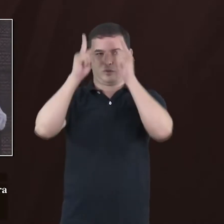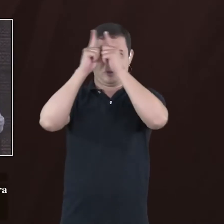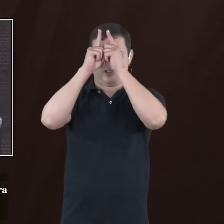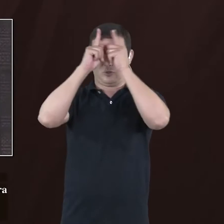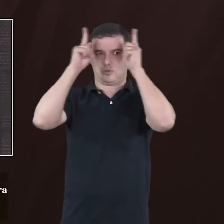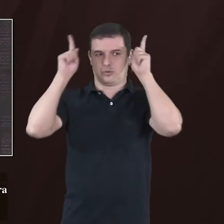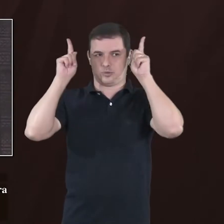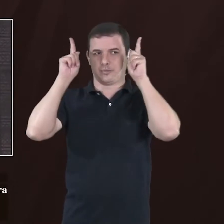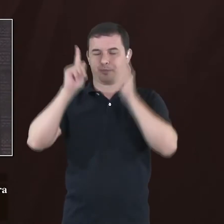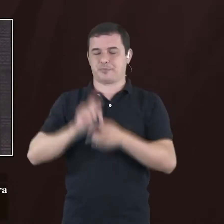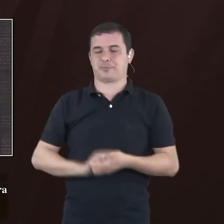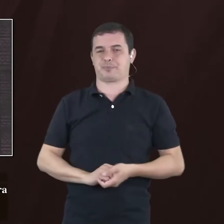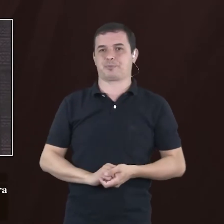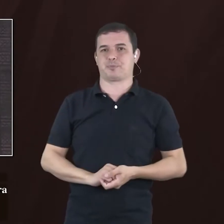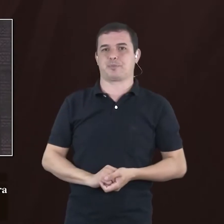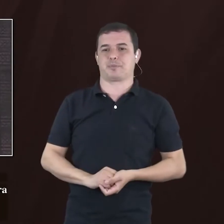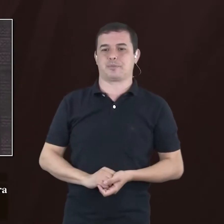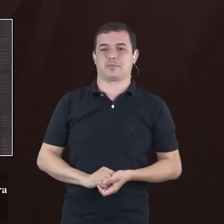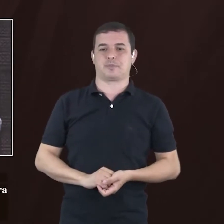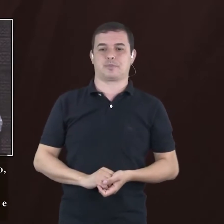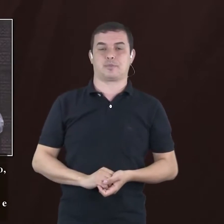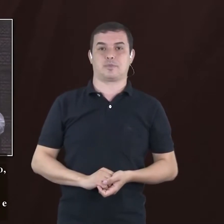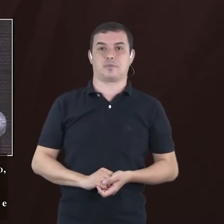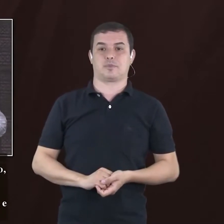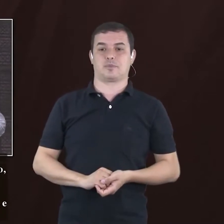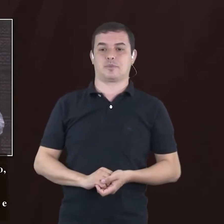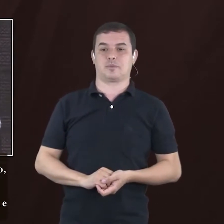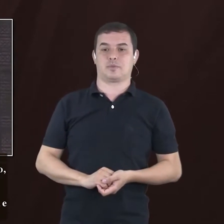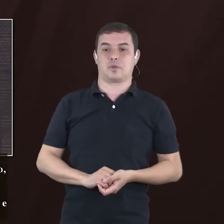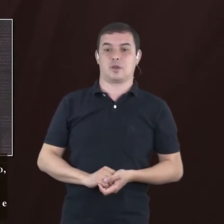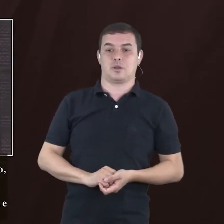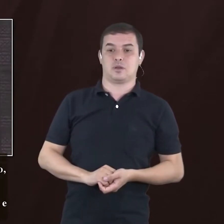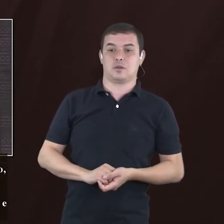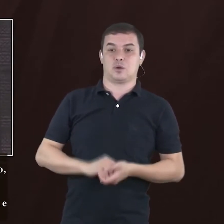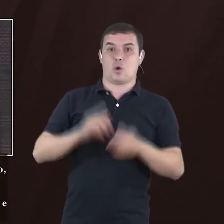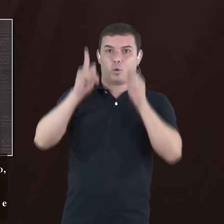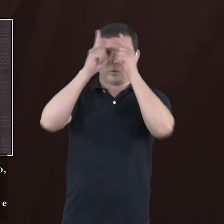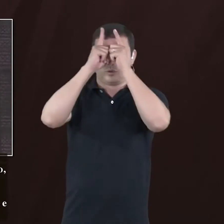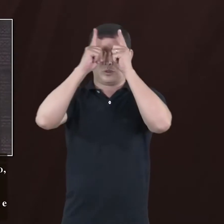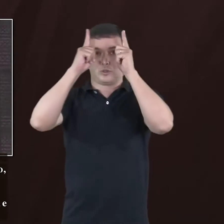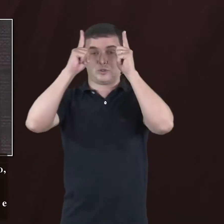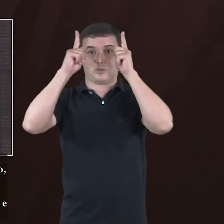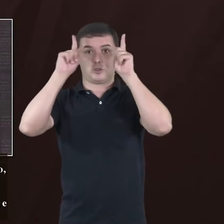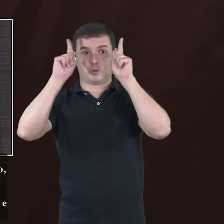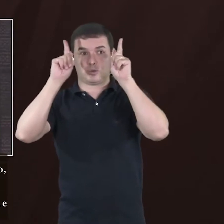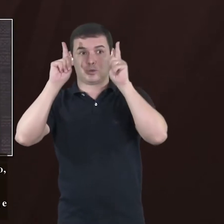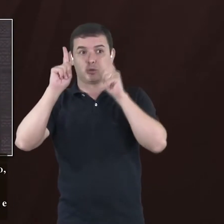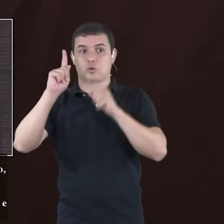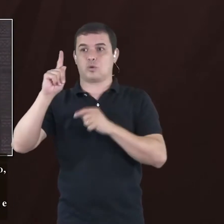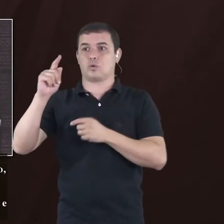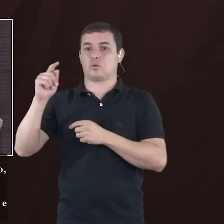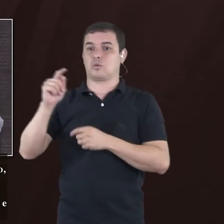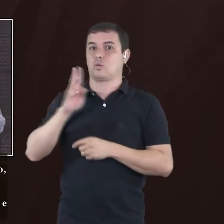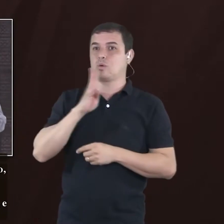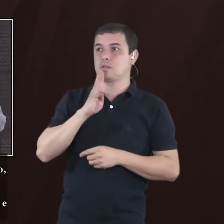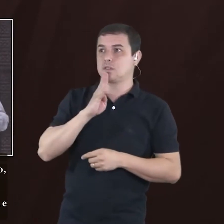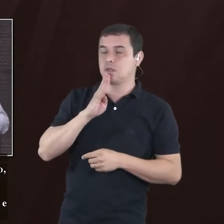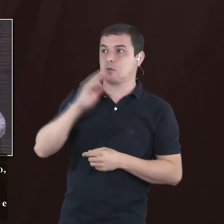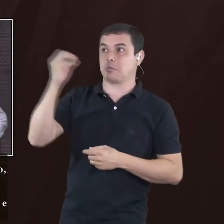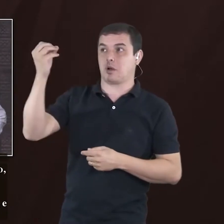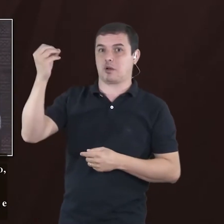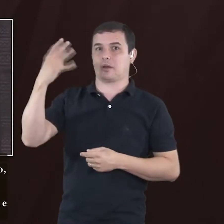eficazmente em mim para com os gentios. E quando conheceram a graça que me foi dada, Tiago, Cefas e João, que